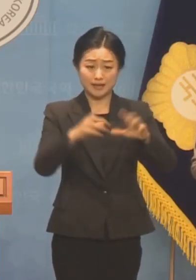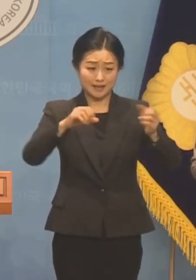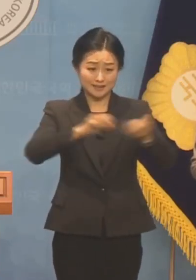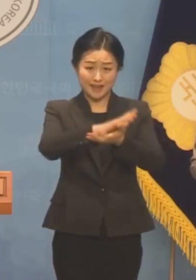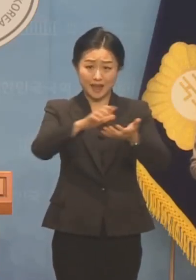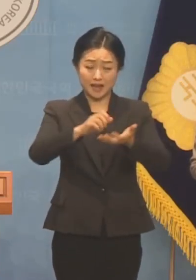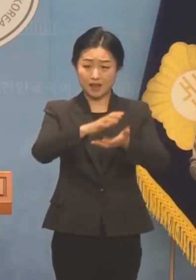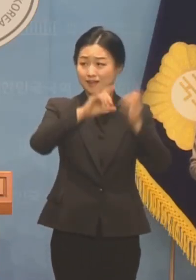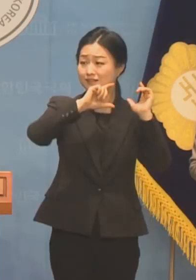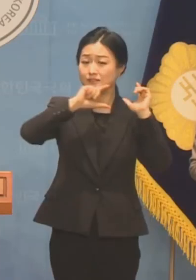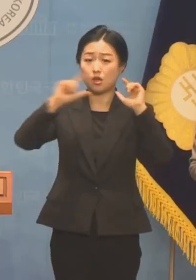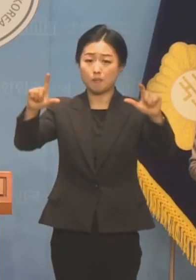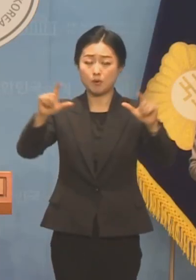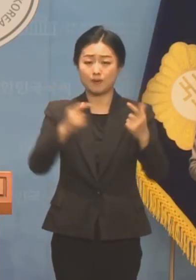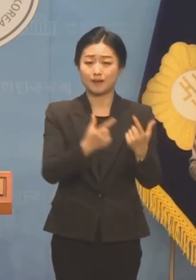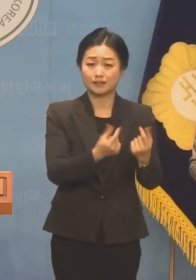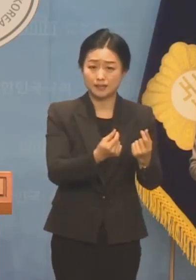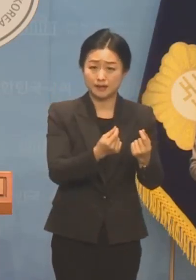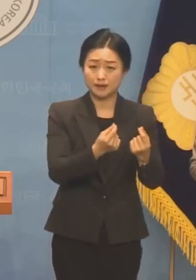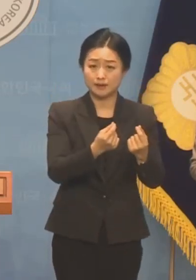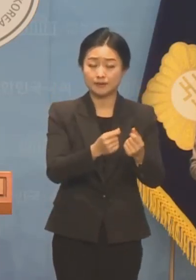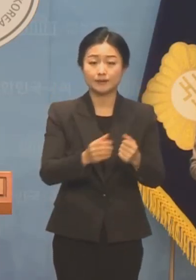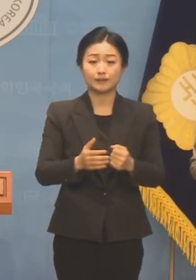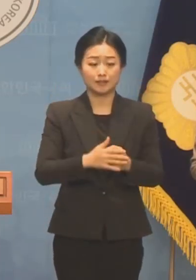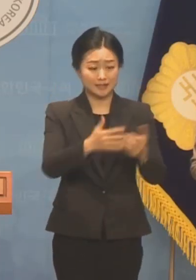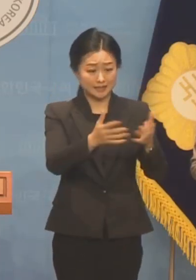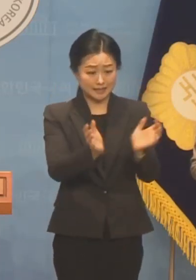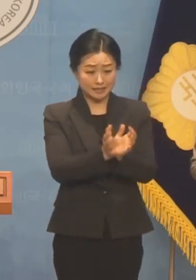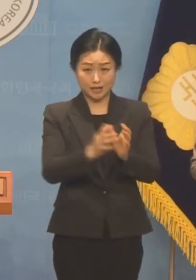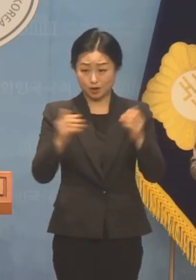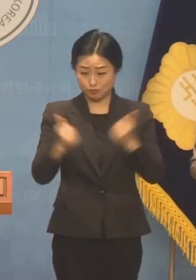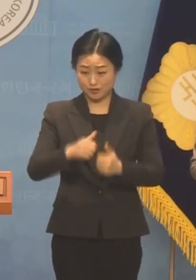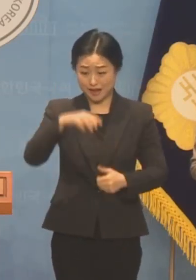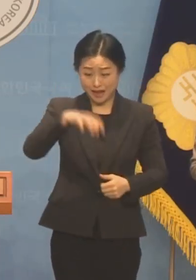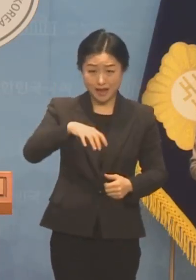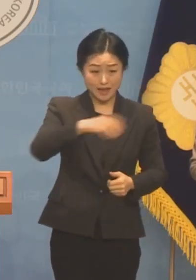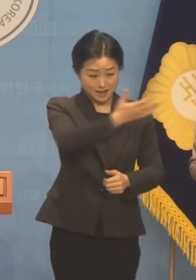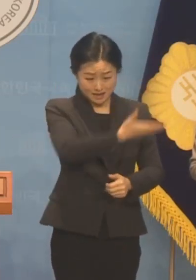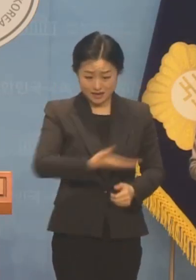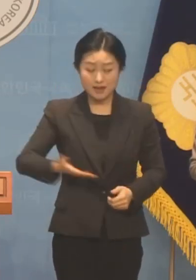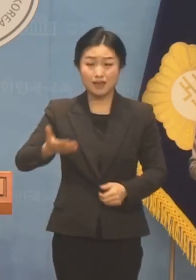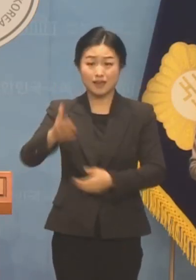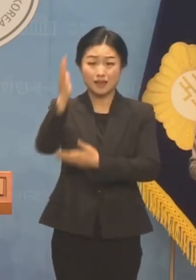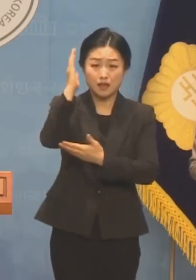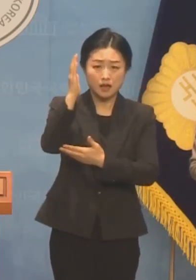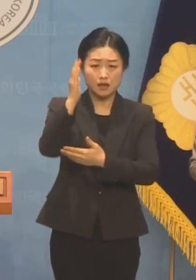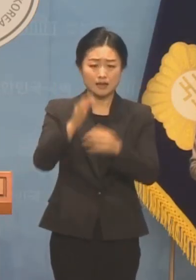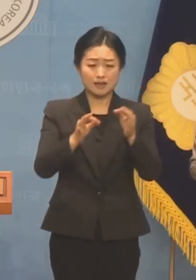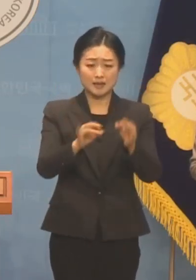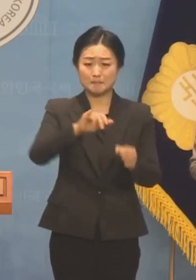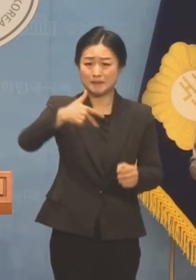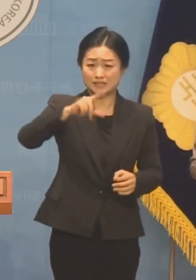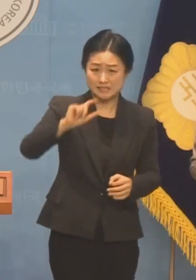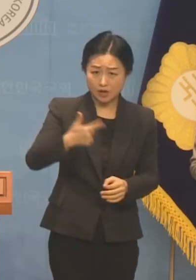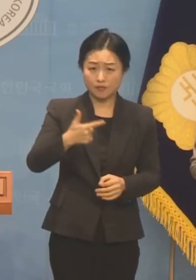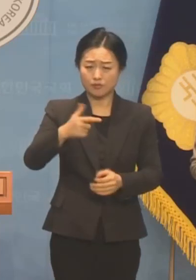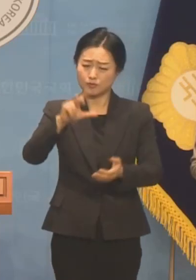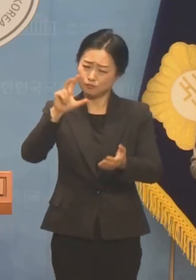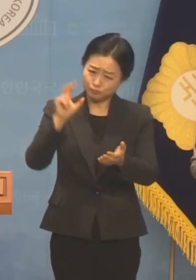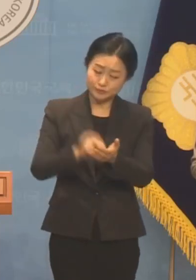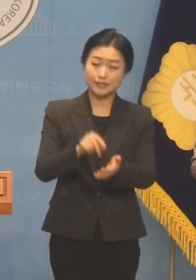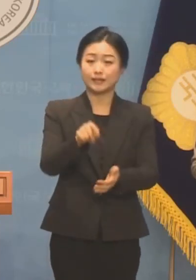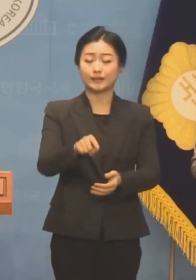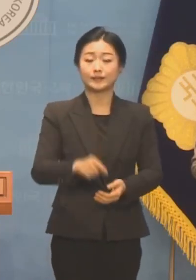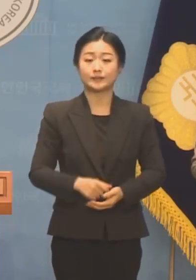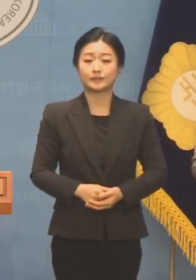전면화하겠다는 선언의 다름 아닙니다. 이런 단체를 국회에서 국민 앞에 소개한 김민전 의원이 가장 큰